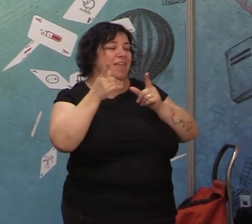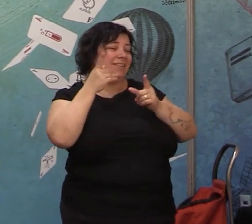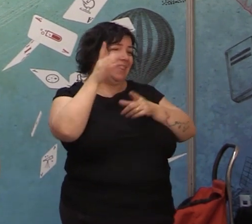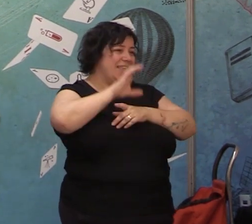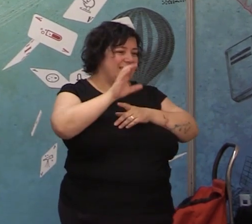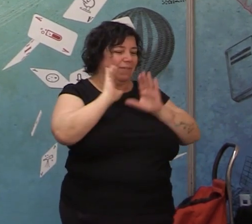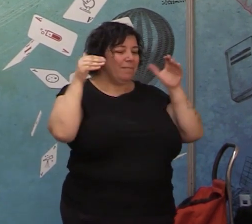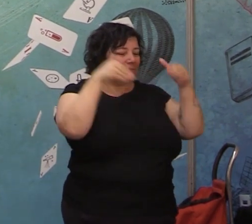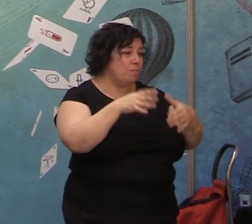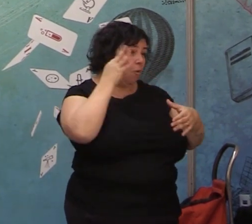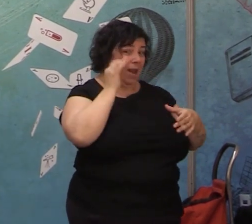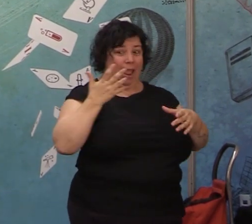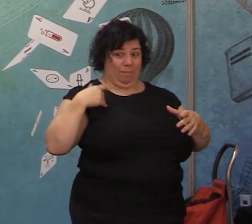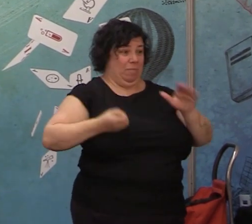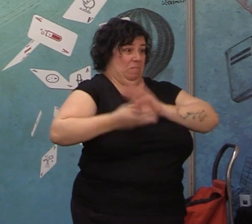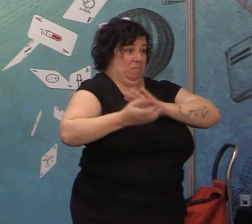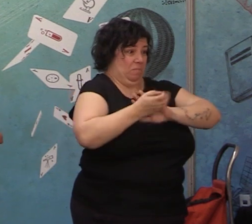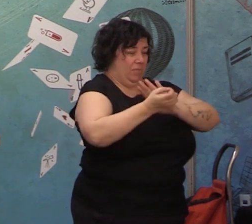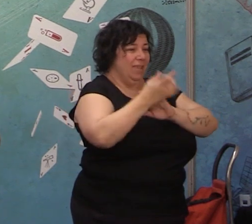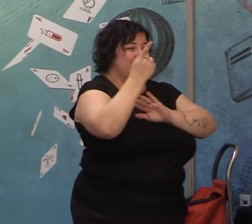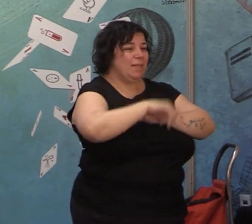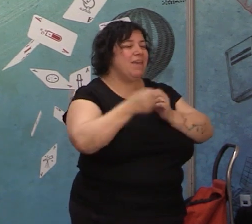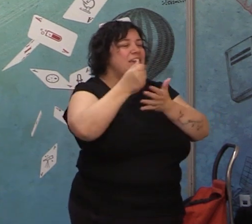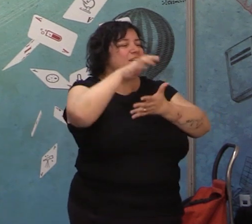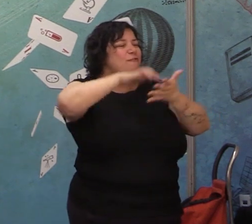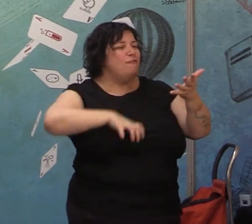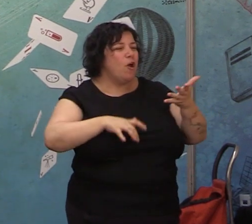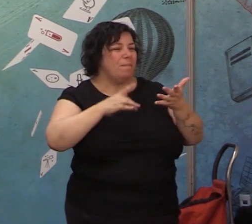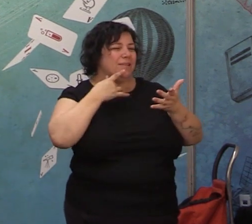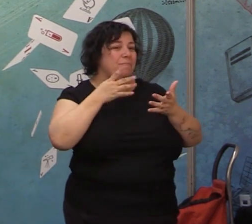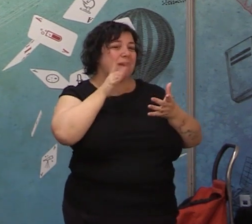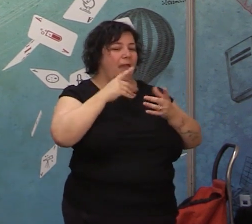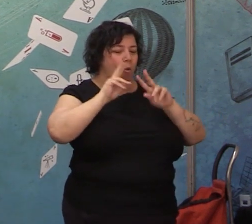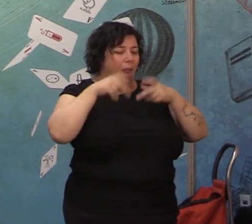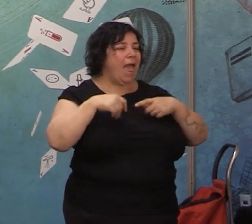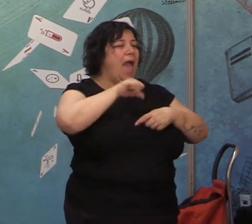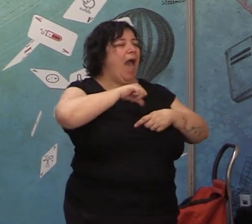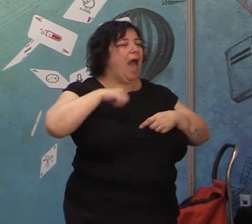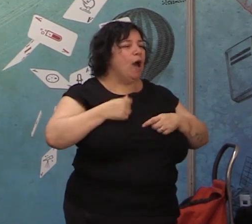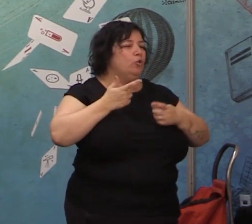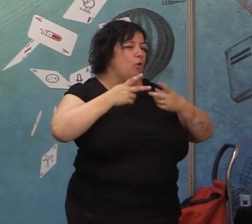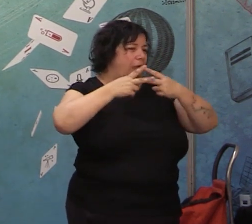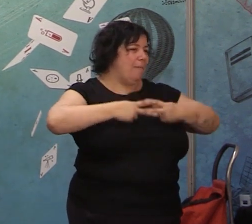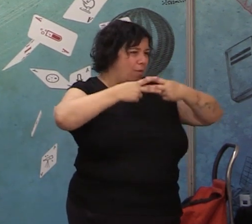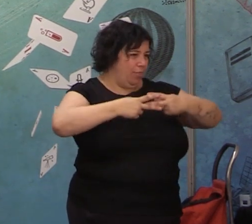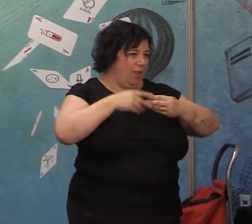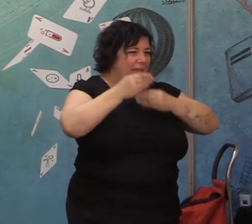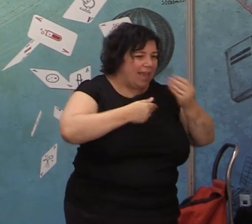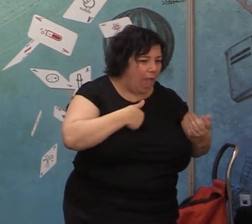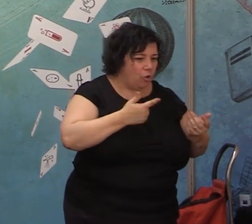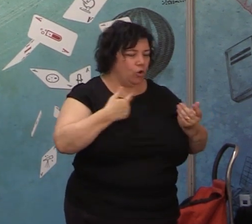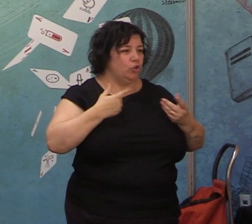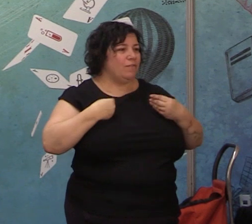que ya están surgiendo mucho, informes periódicos para autoevaluarnos, ¿cómo lo estamos haciendo? ¿Qué supervivencia